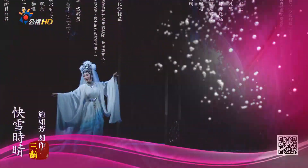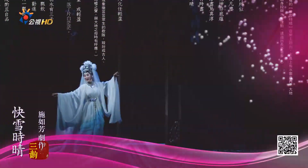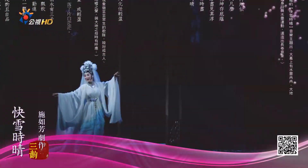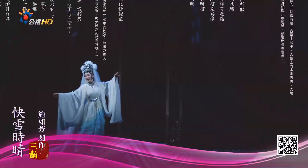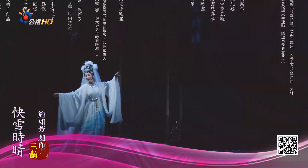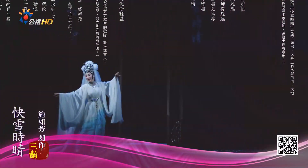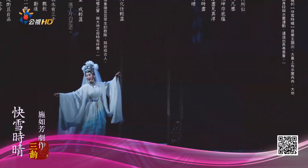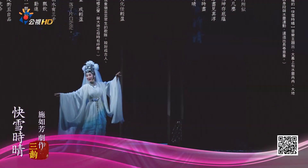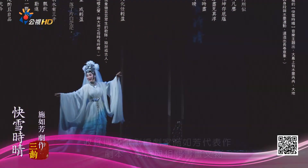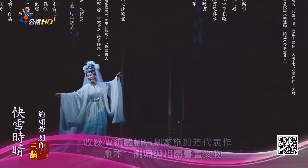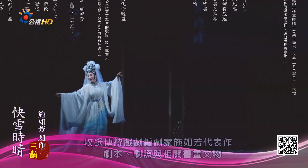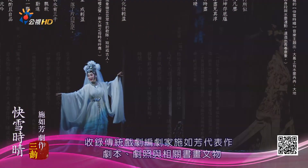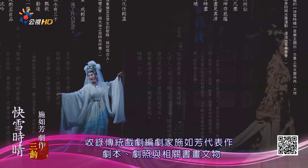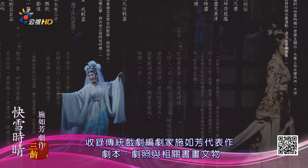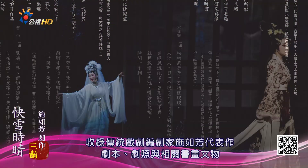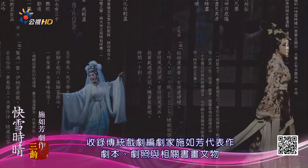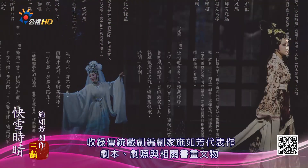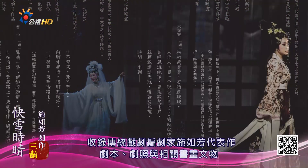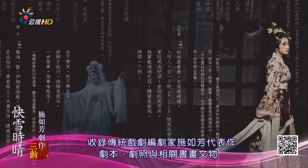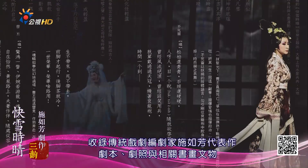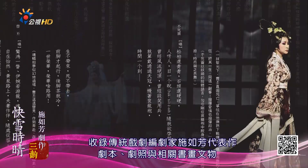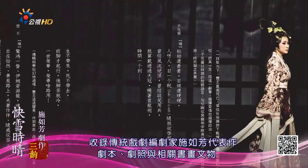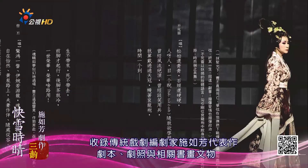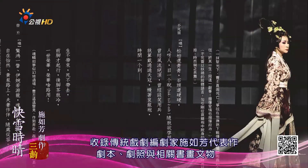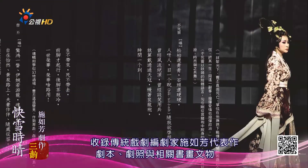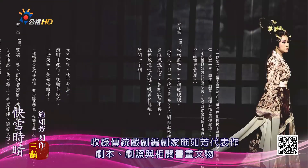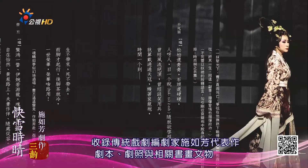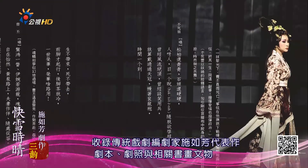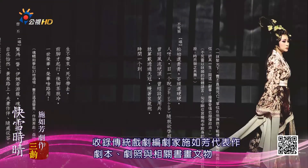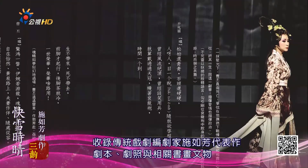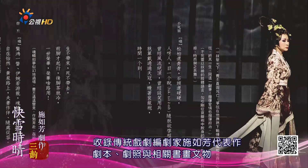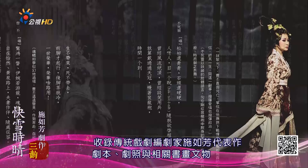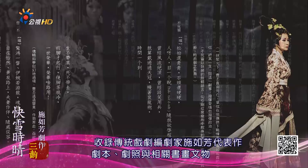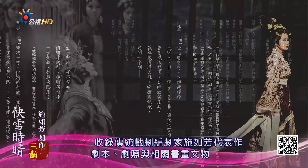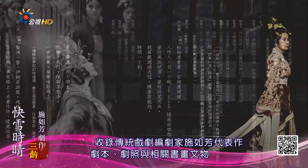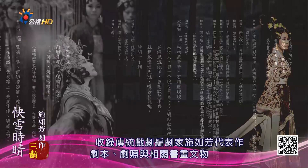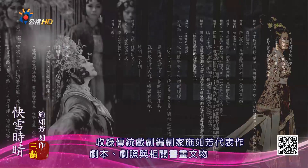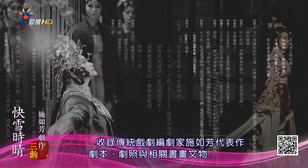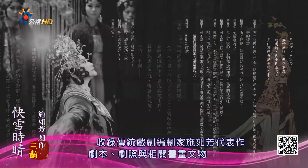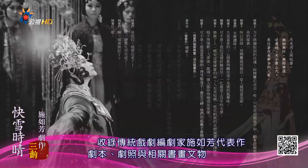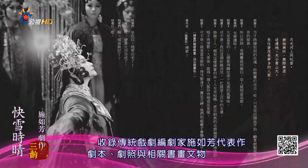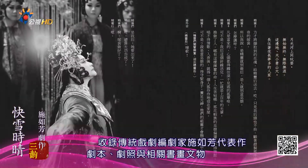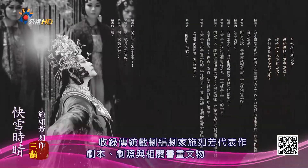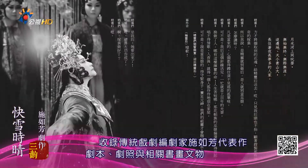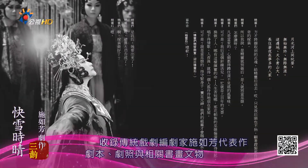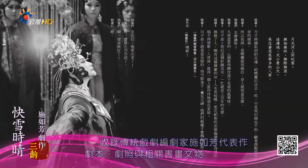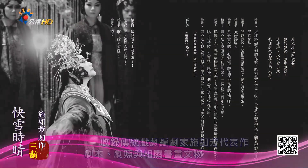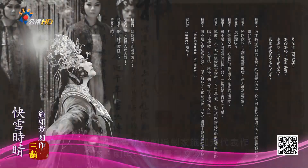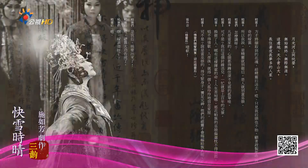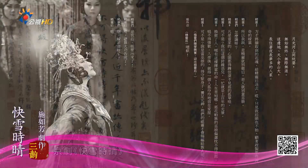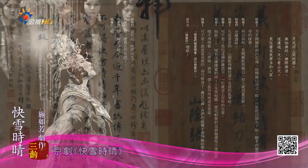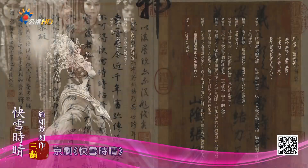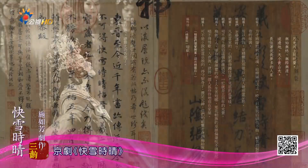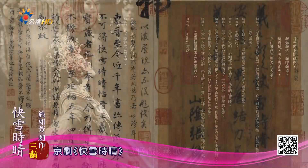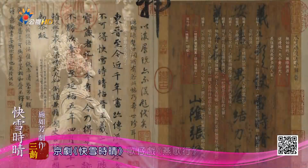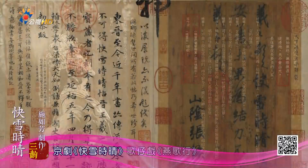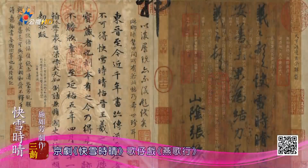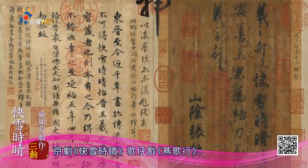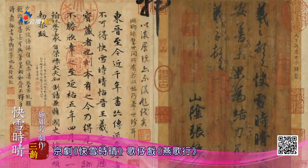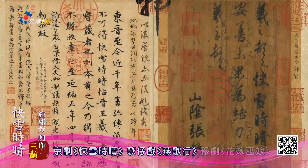快雪时晴，收录编剧家施如芳最具代表的三部剧作，精美的剧照、相关的书画文物，